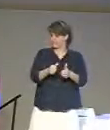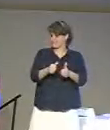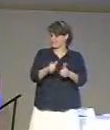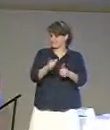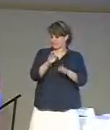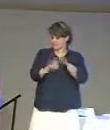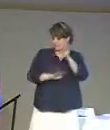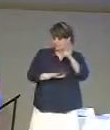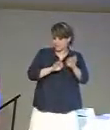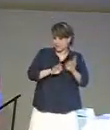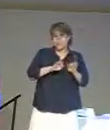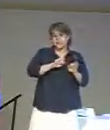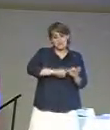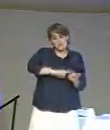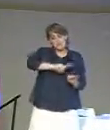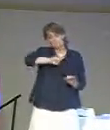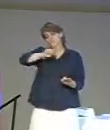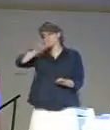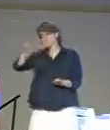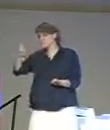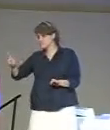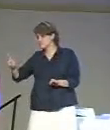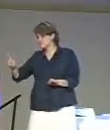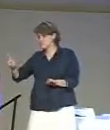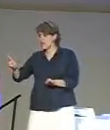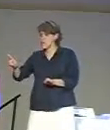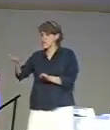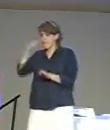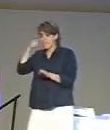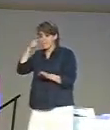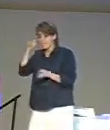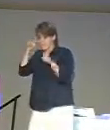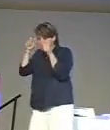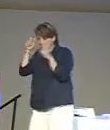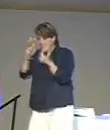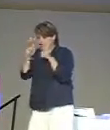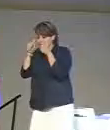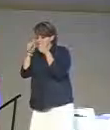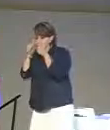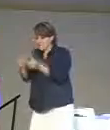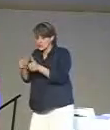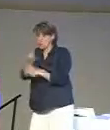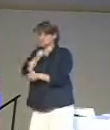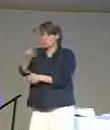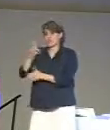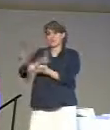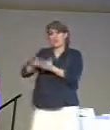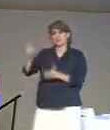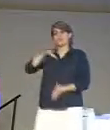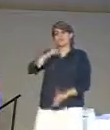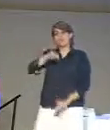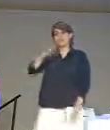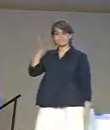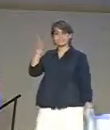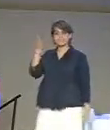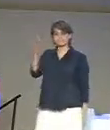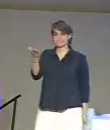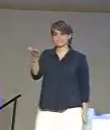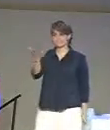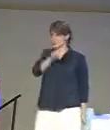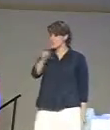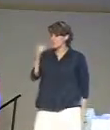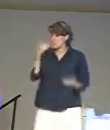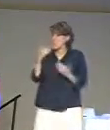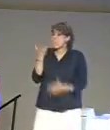de referirla por sus propios medios a una unidad resolutiva. Hagámoslo valer. Si no lo hacemos valer y